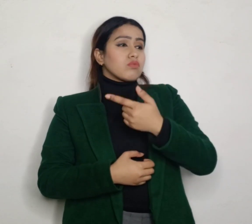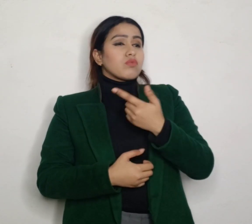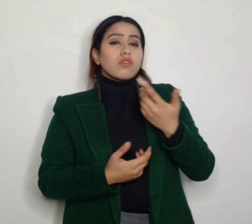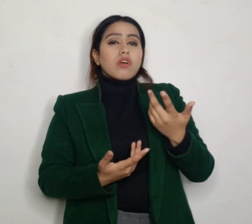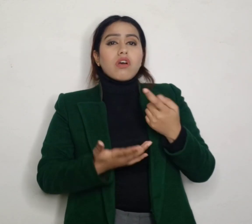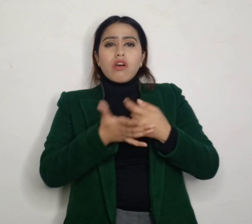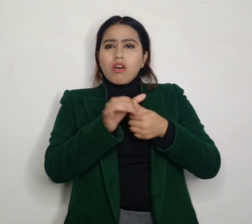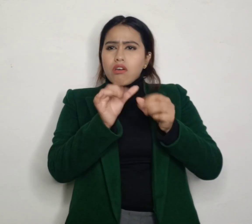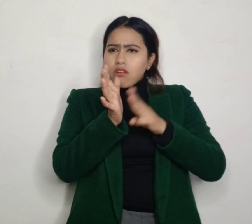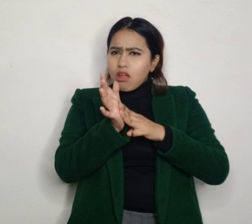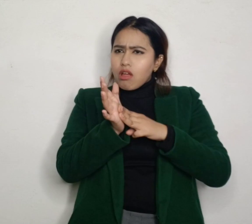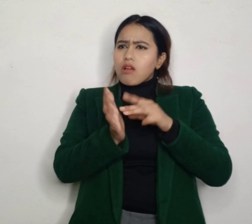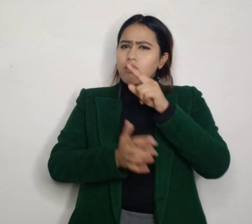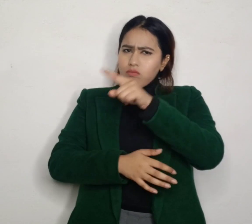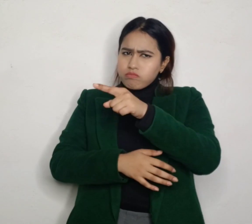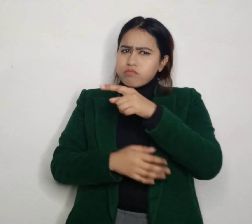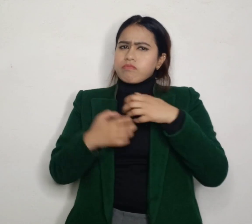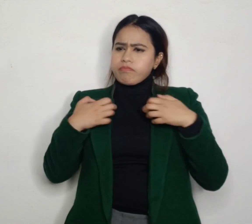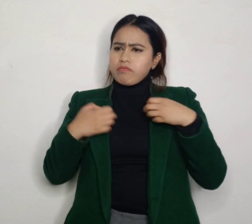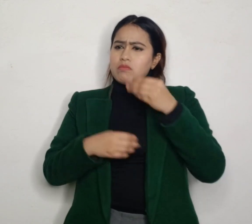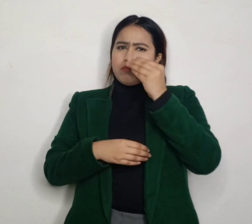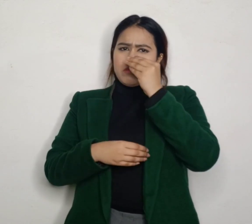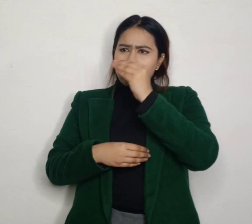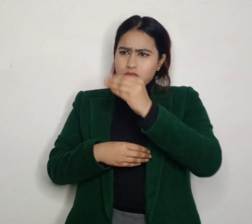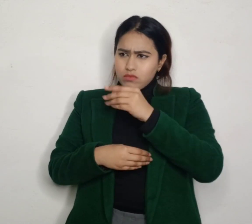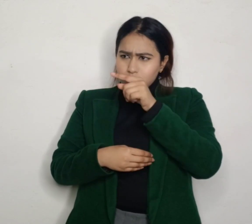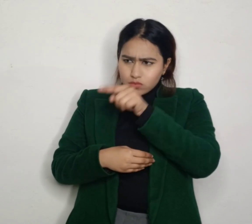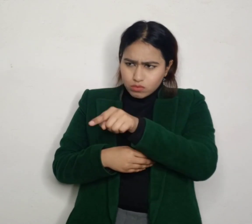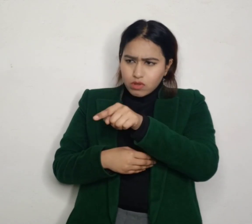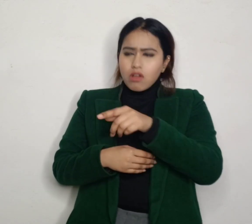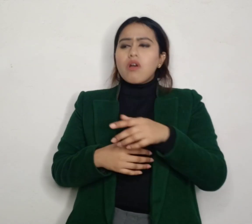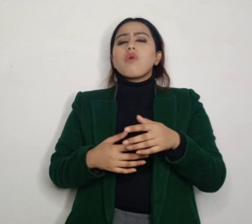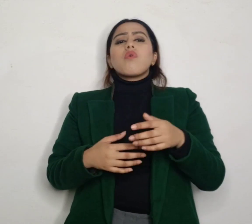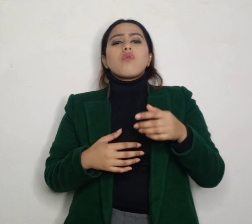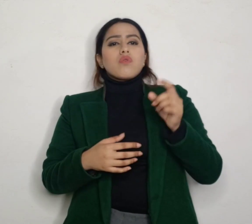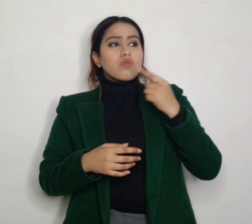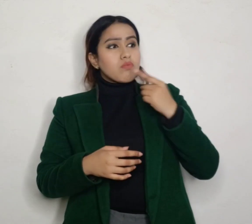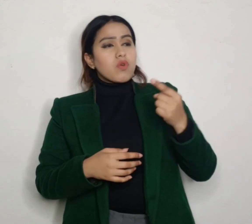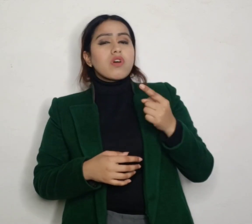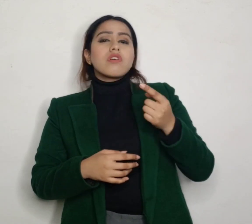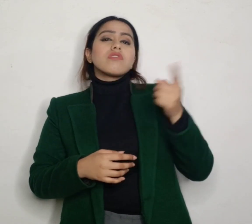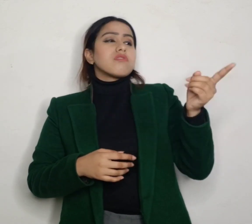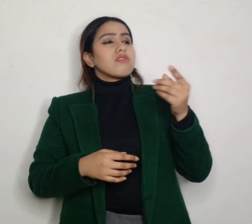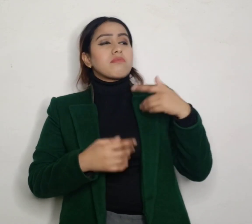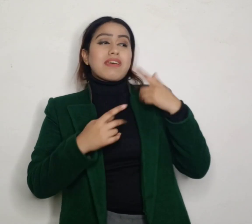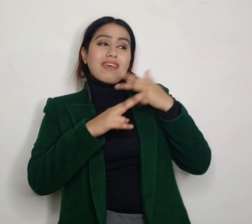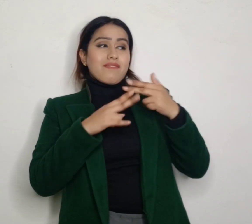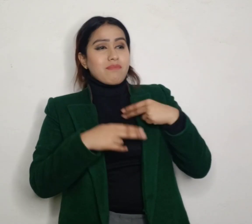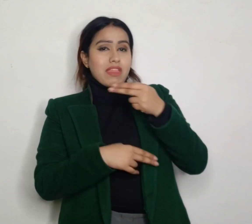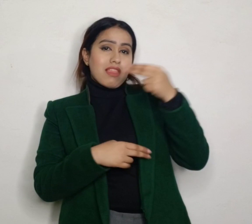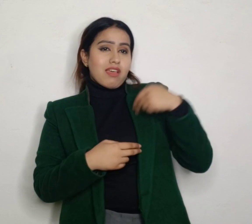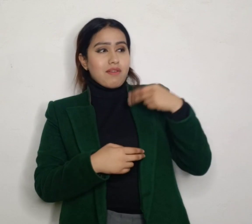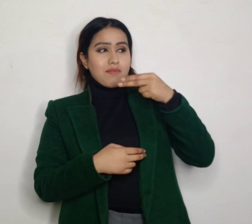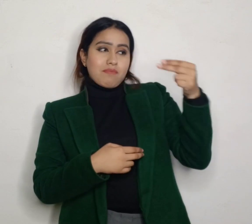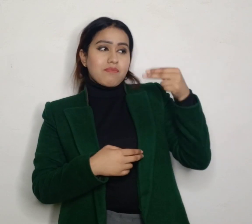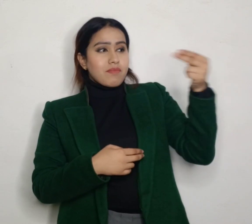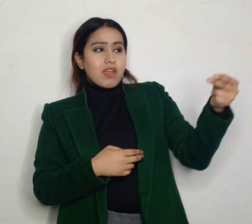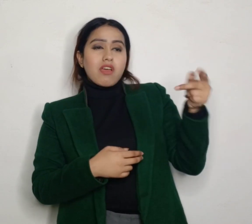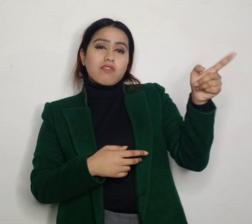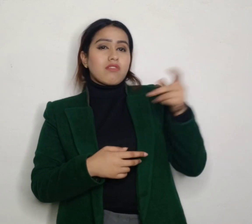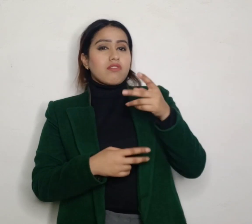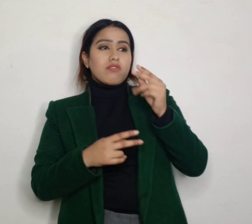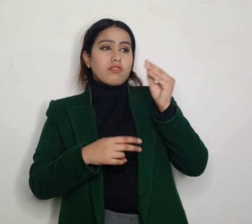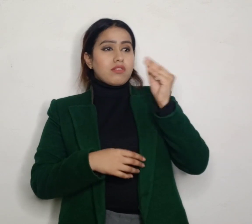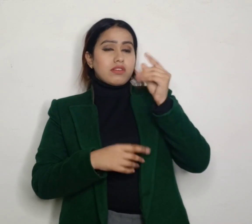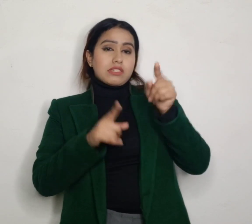बताइए किसको दंड देना है। गुरु वशिष्ठ जी ने कहा कि अगर मैं नाम बता दूंगा तो तुम उसे दंड नहीं दोगे, तुम स्वयं को दंड दे लोगे। राम